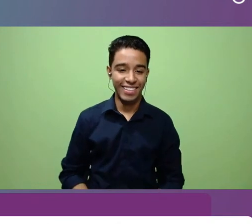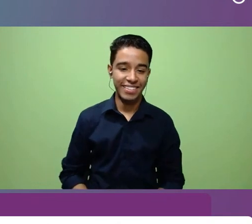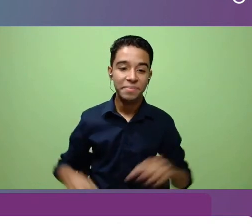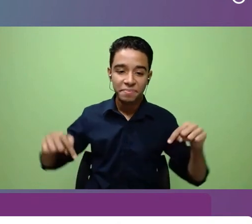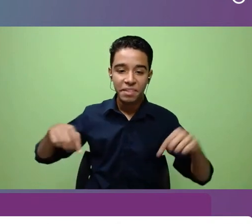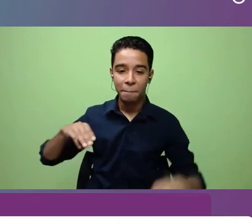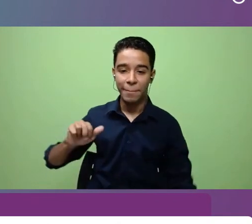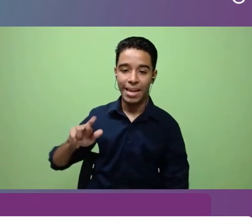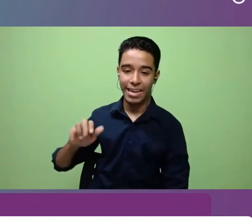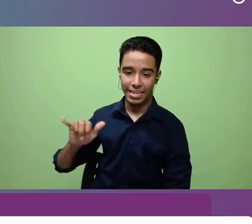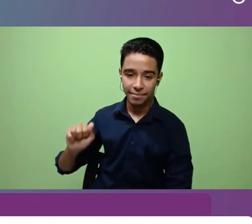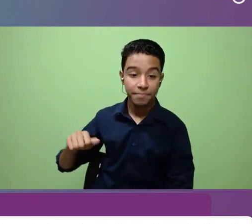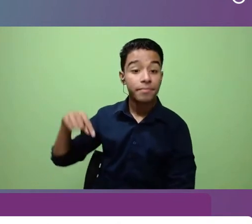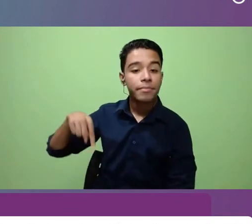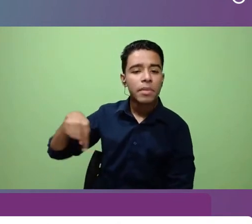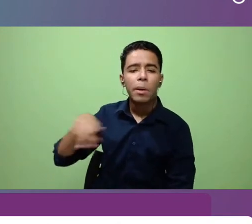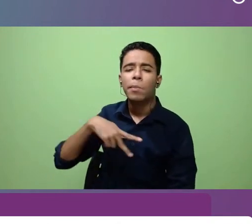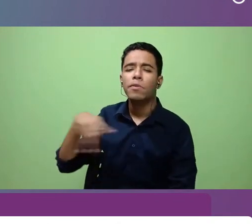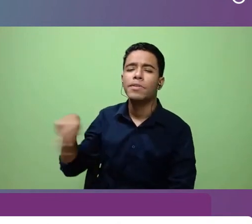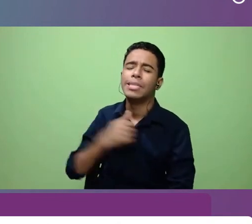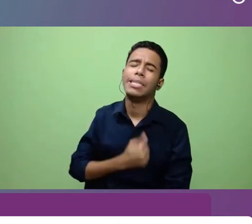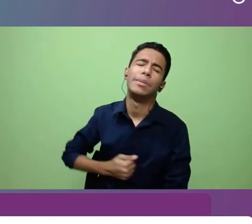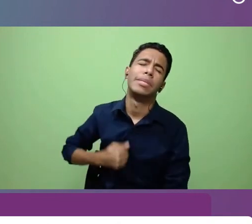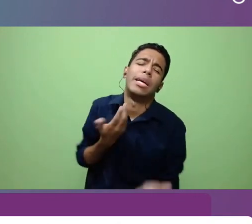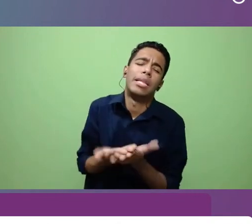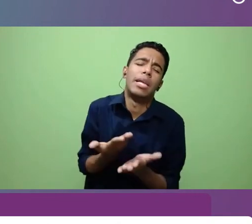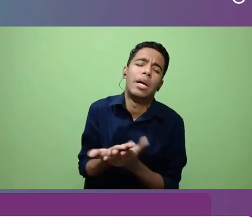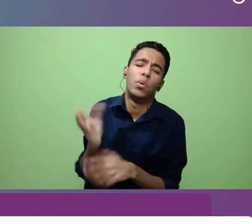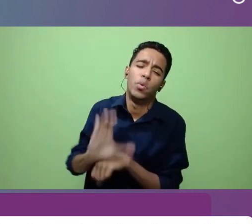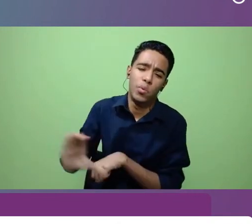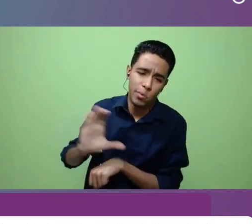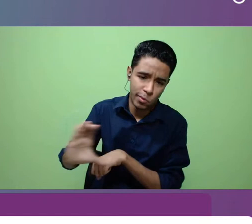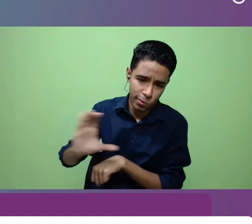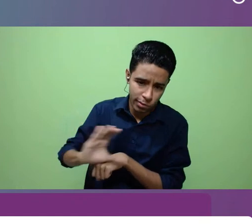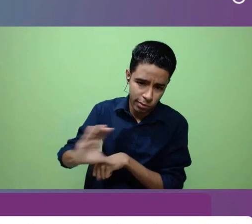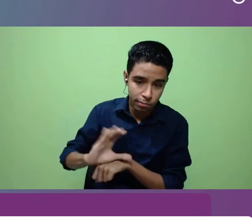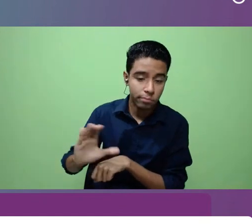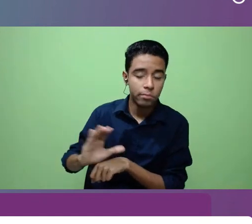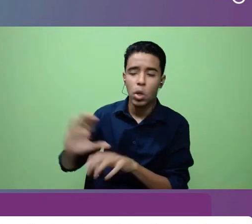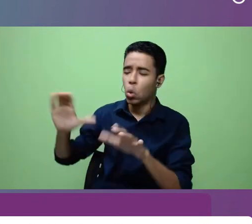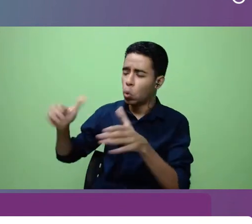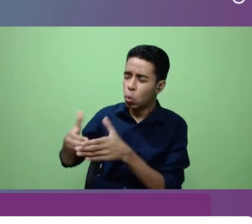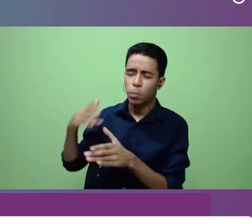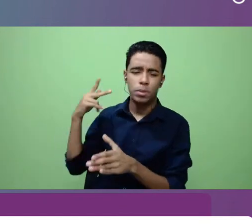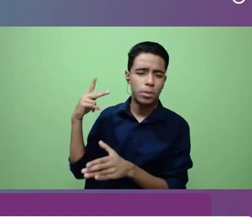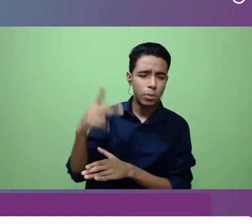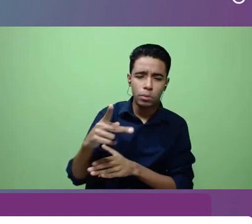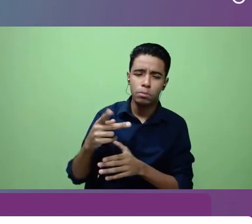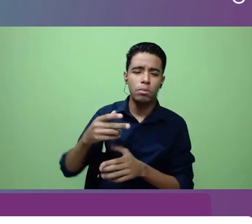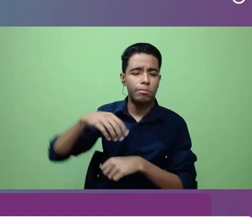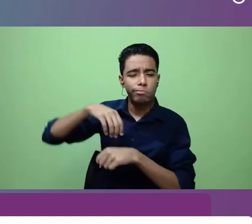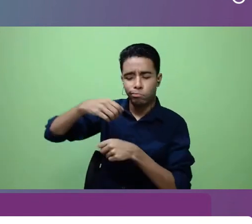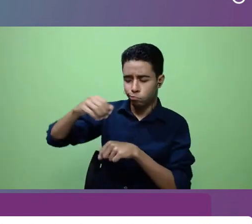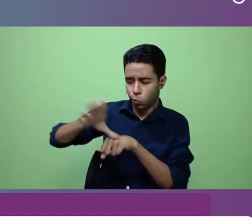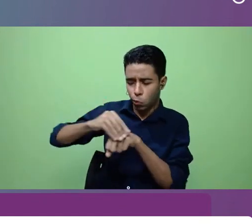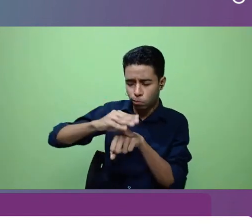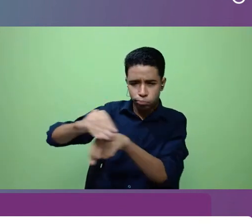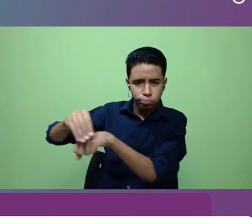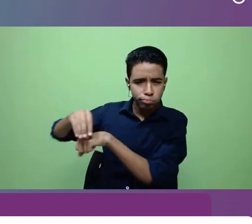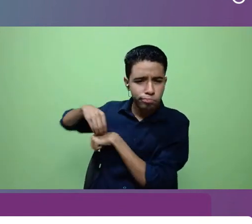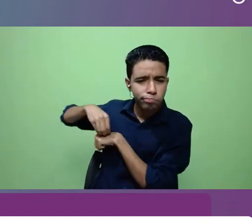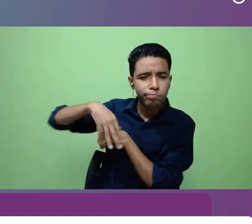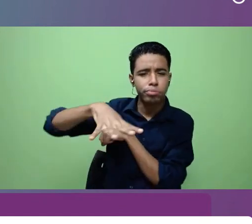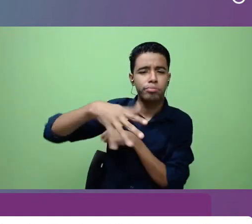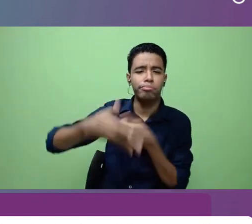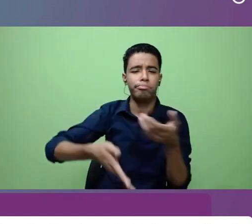Maria, professor, que saudade das aulas do Traduzaí. Muito obrigado por você e sua equipe nos transmitir tanto ensinamento. Maria, a gente está aqui compartilhando. Eu acho